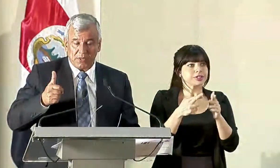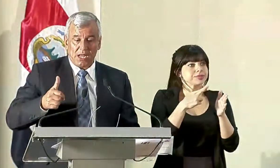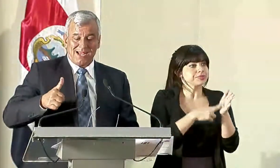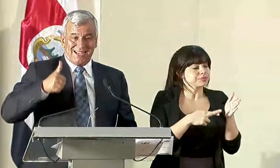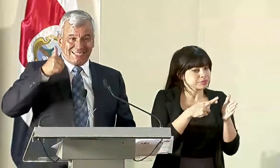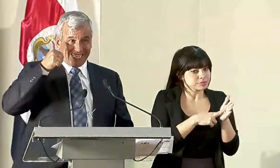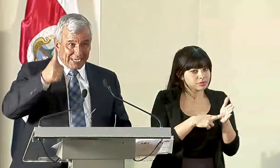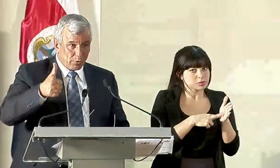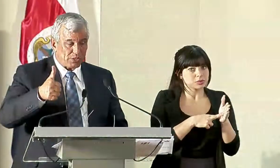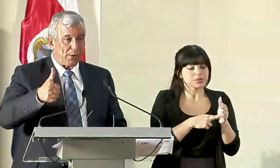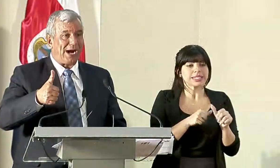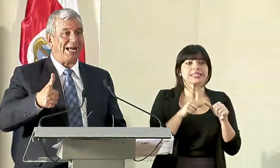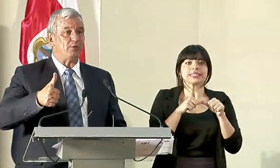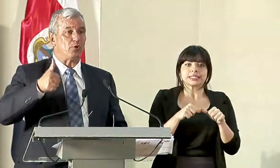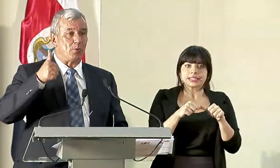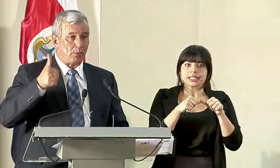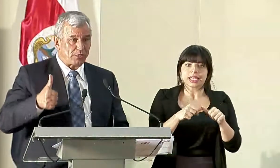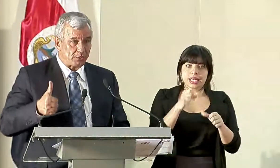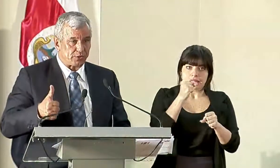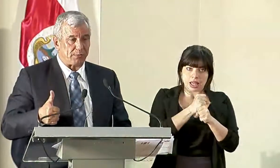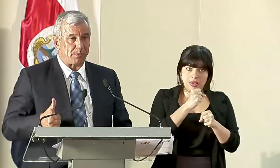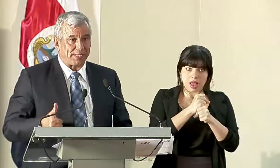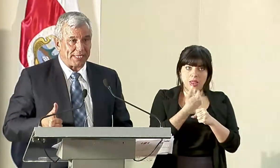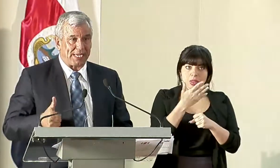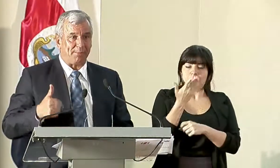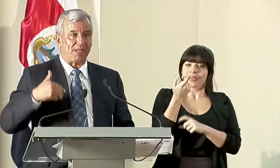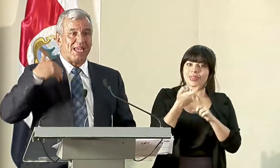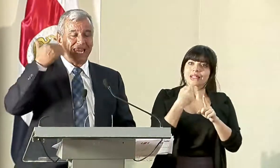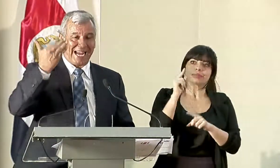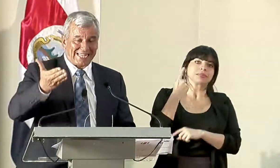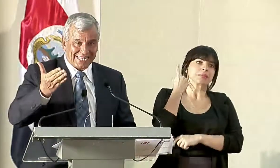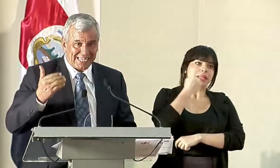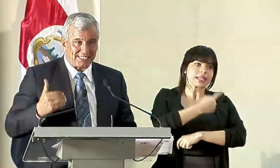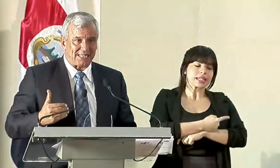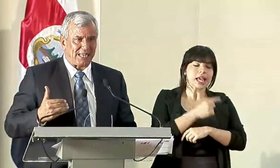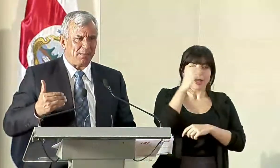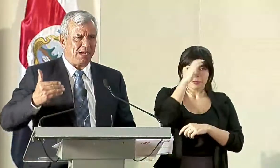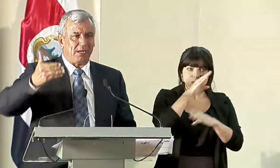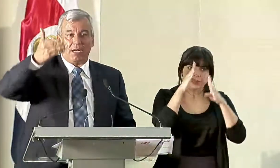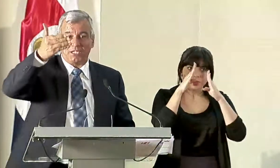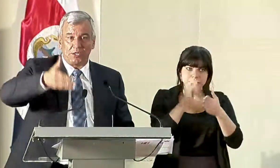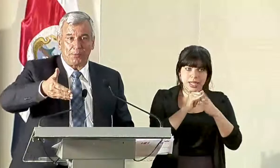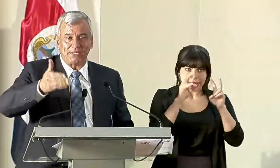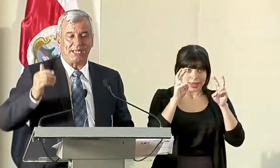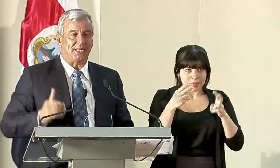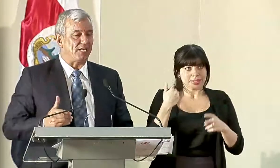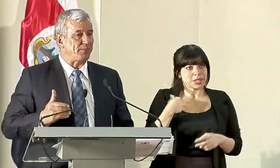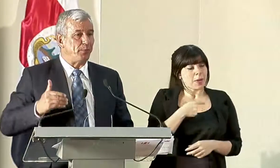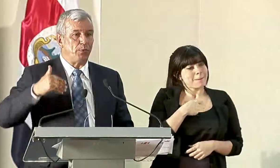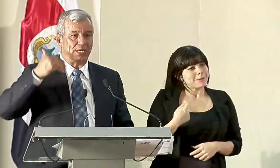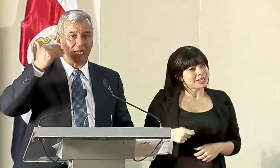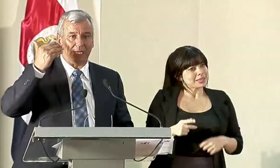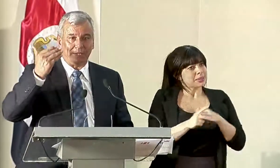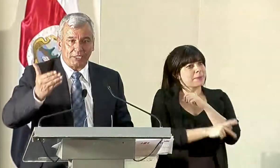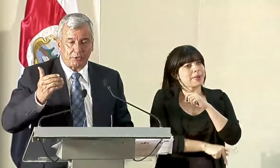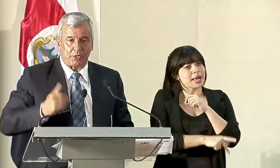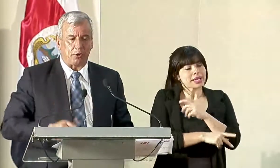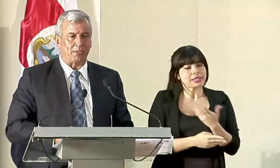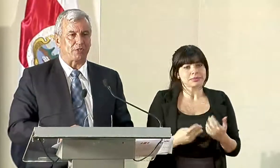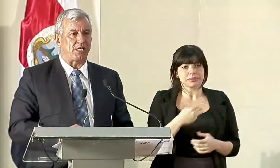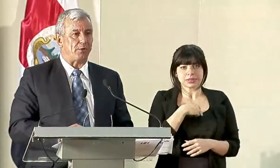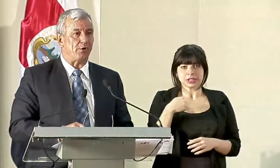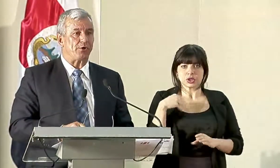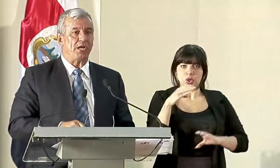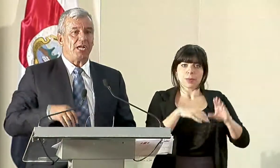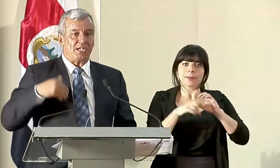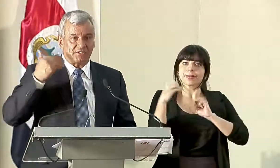reitero, seguimos trabajando, como lo hemos hecho desde el primer día, en atender este tema. El señor presidente de la República, el ministro de